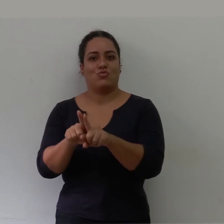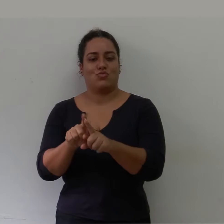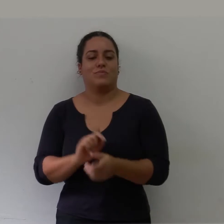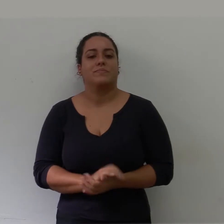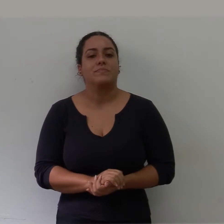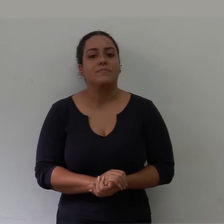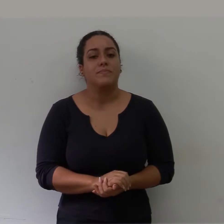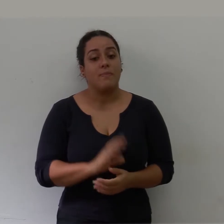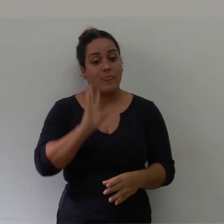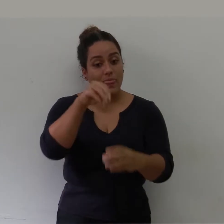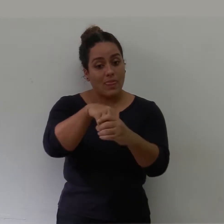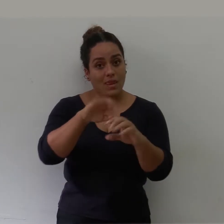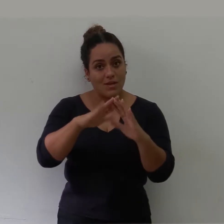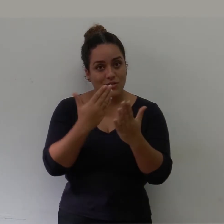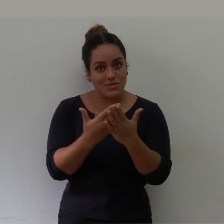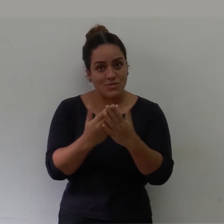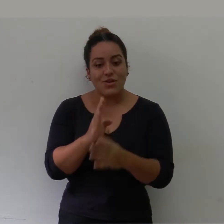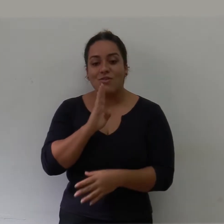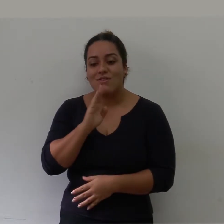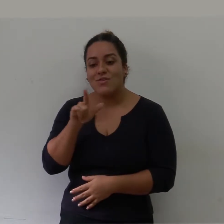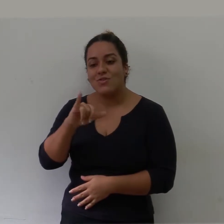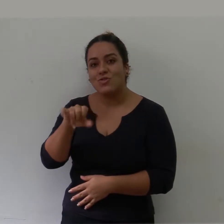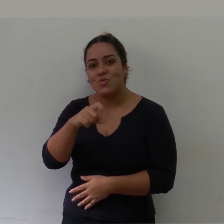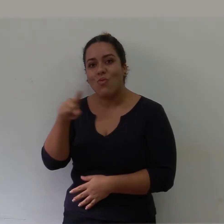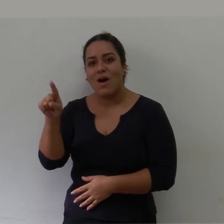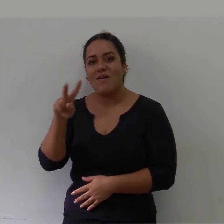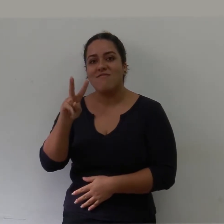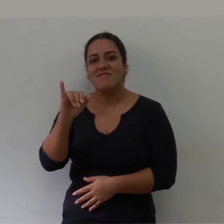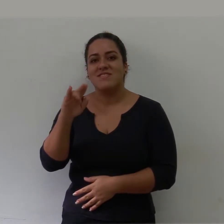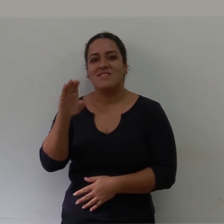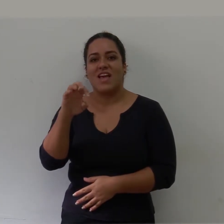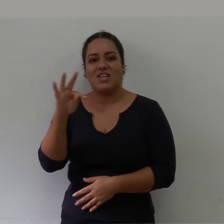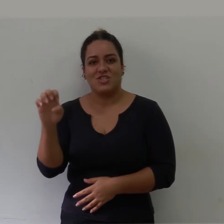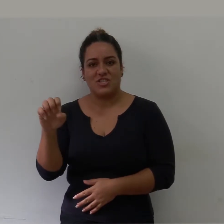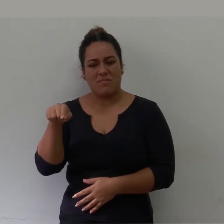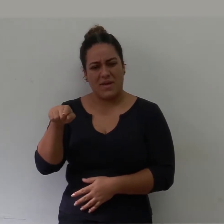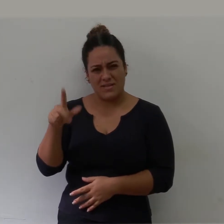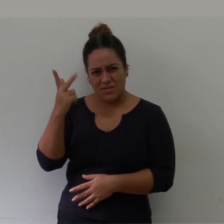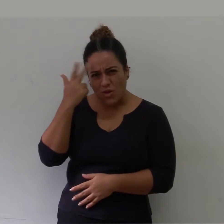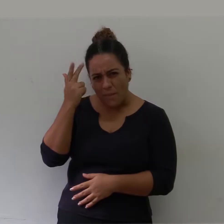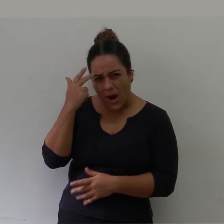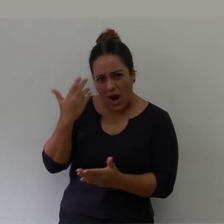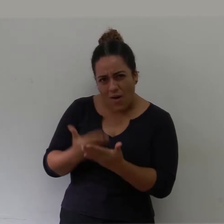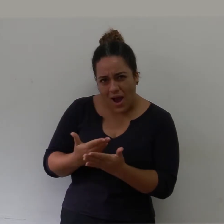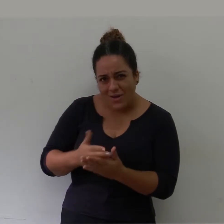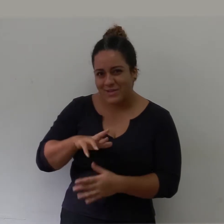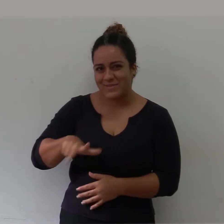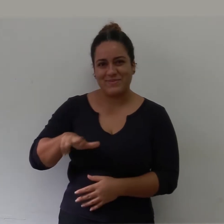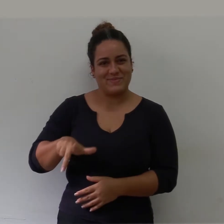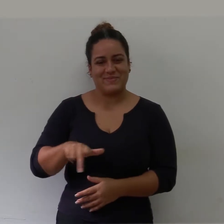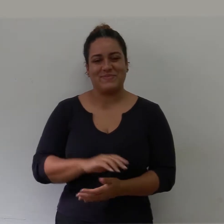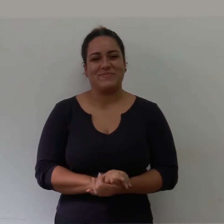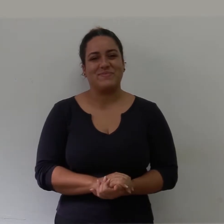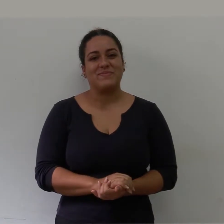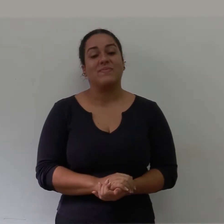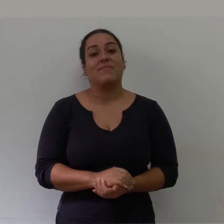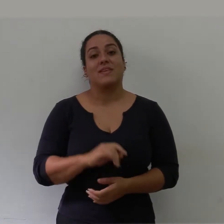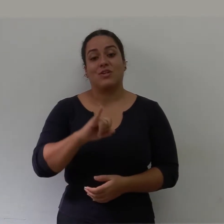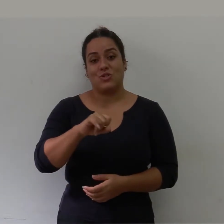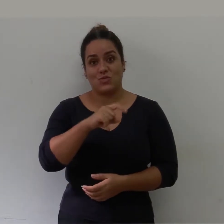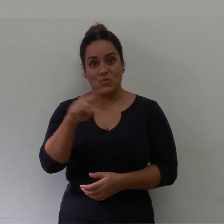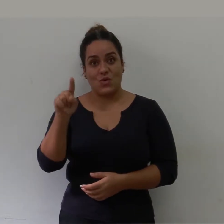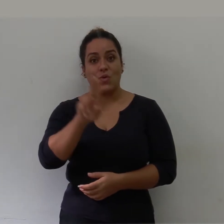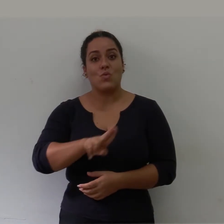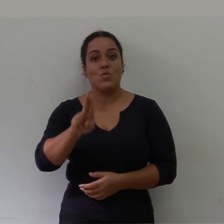na escola que conhecemos o João Vicente, mas não era um dia de aula normal. O João